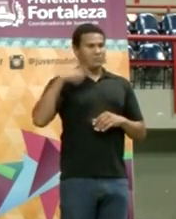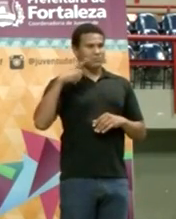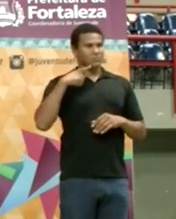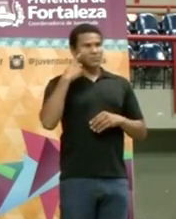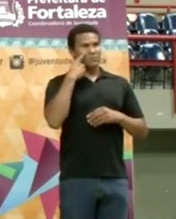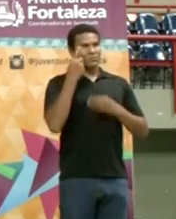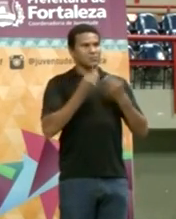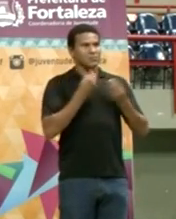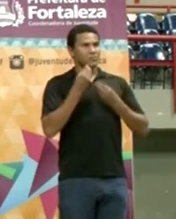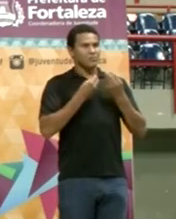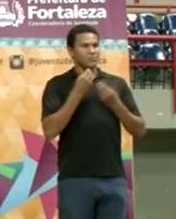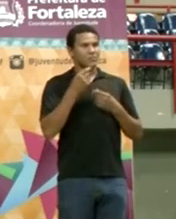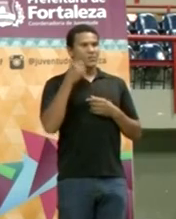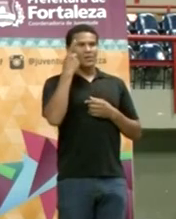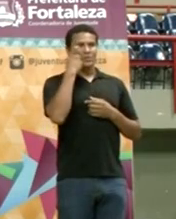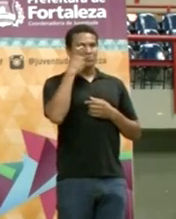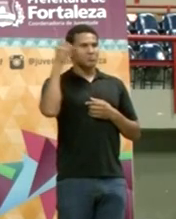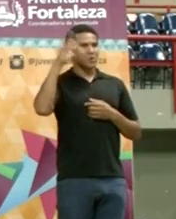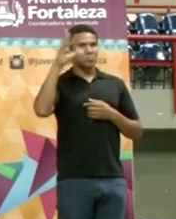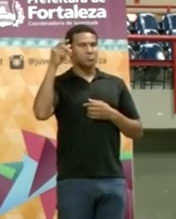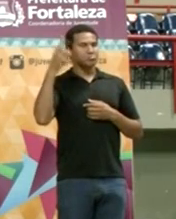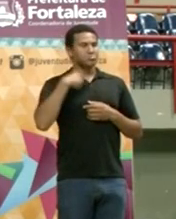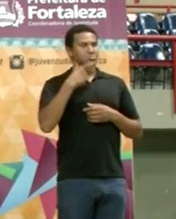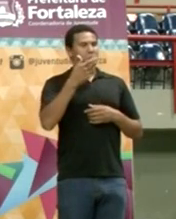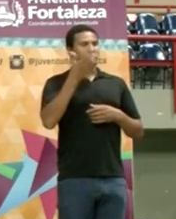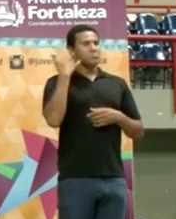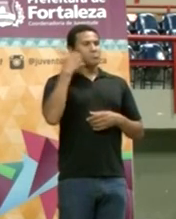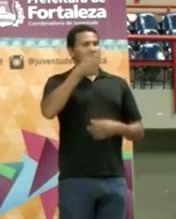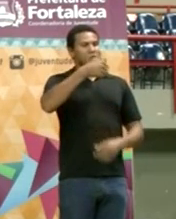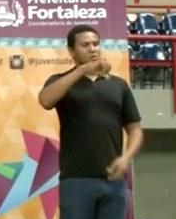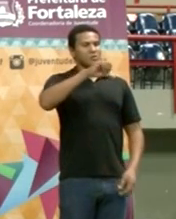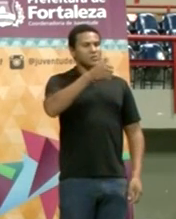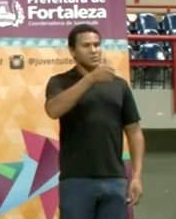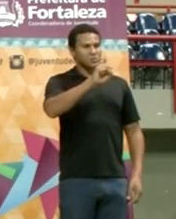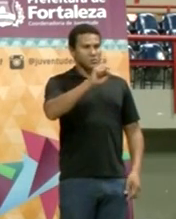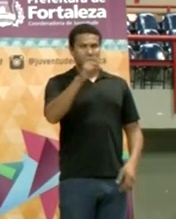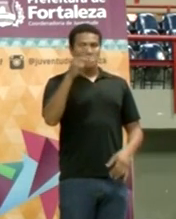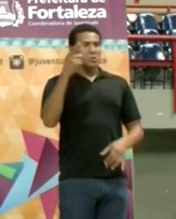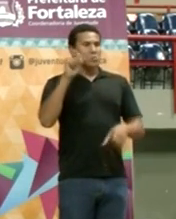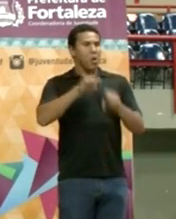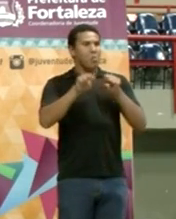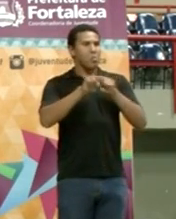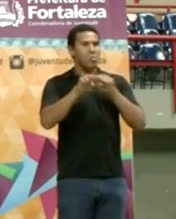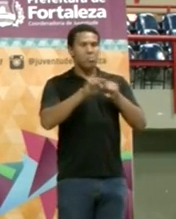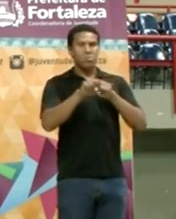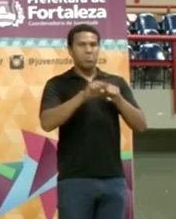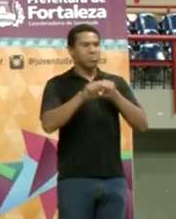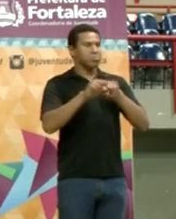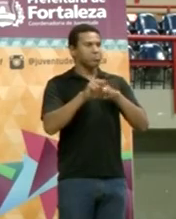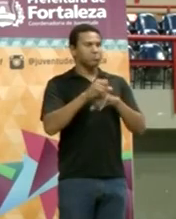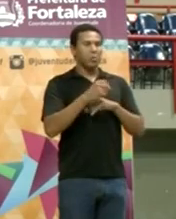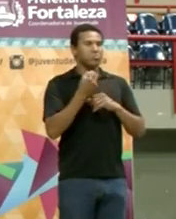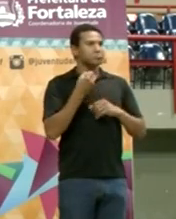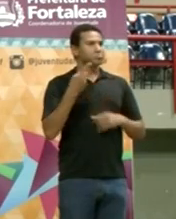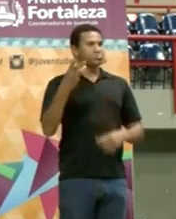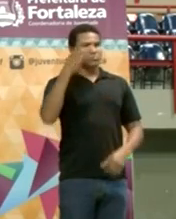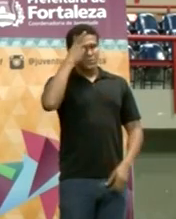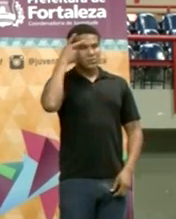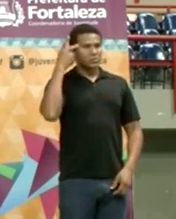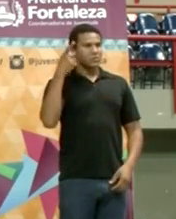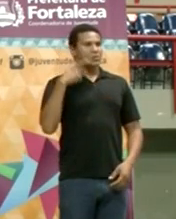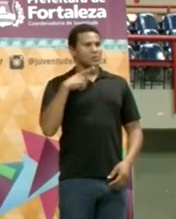que em 1918 matou mais de 20 milhões de pessoas. O trabalho está sendo realizado em um cemitério de uma cidade